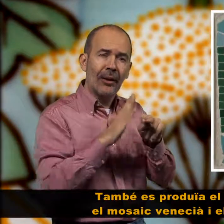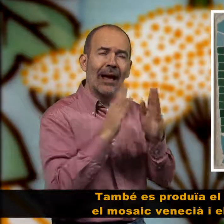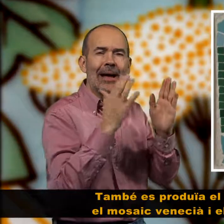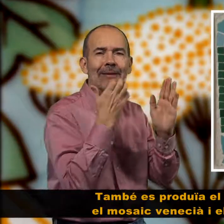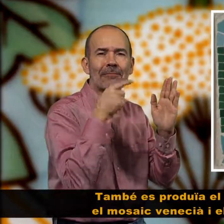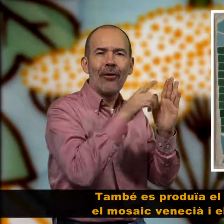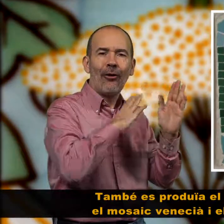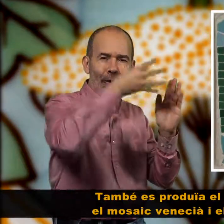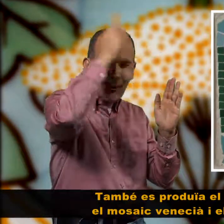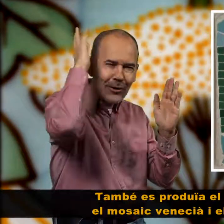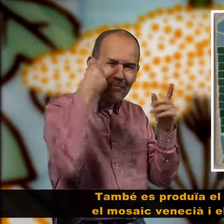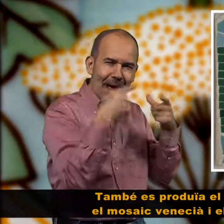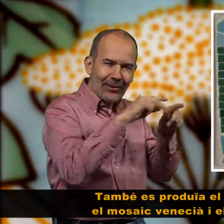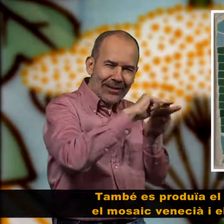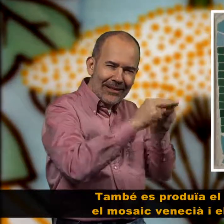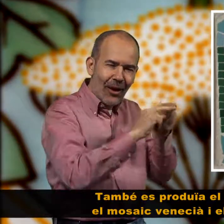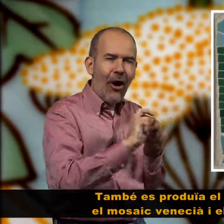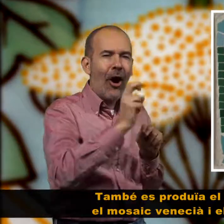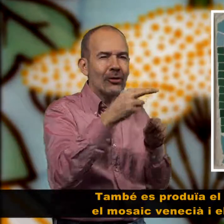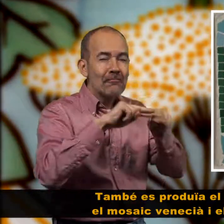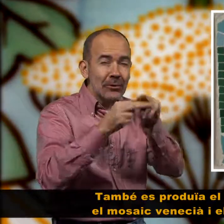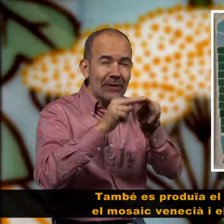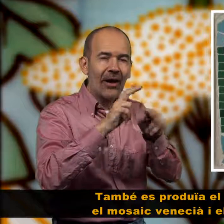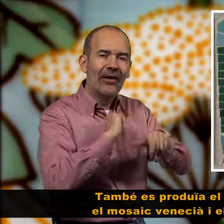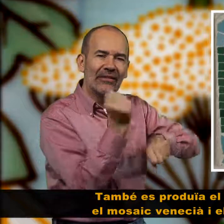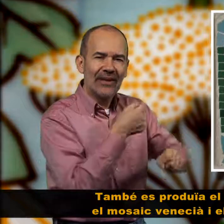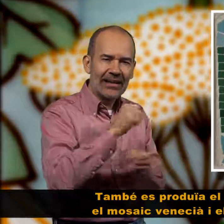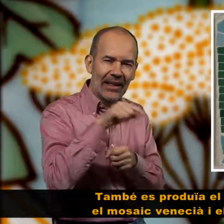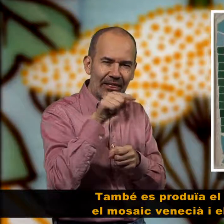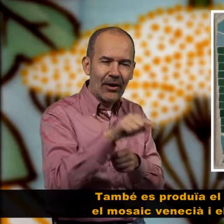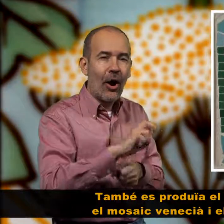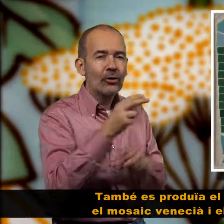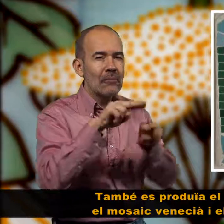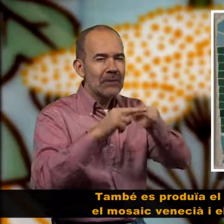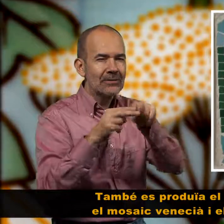També es produïa el mosaic romà, el mosaic venecià i el mosaic petri.